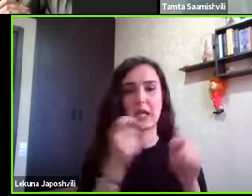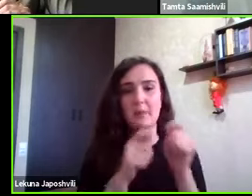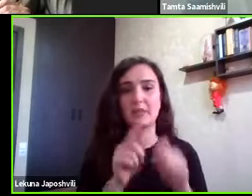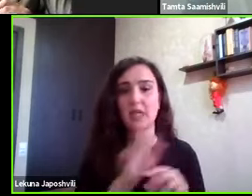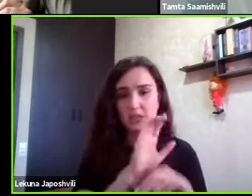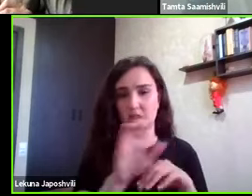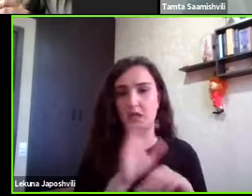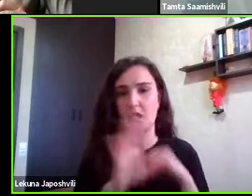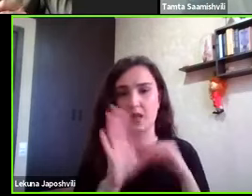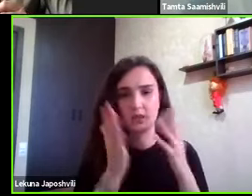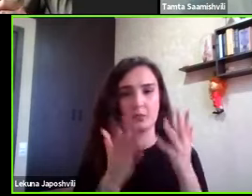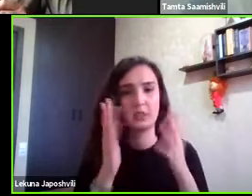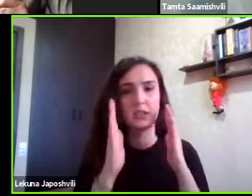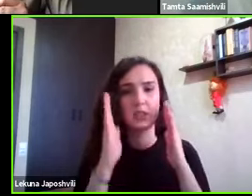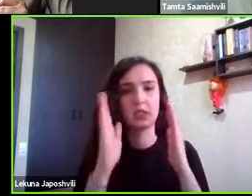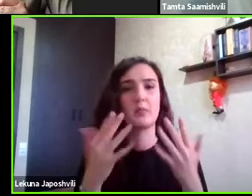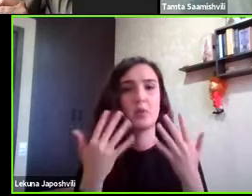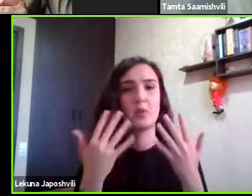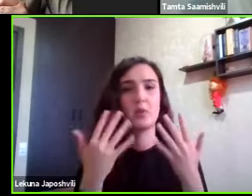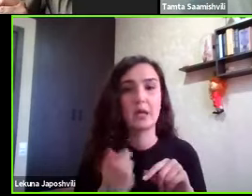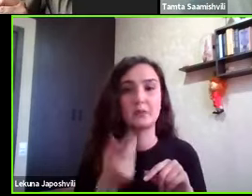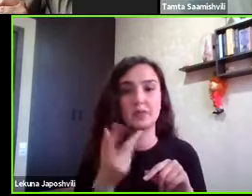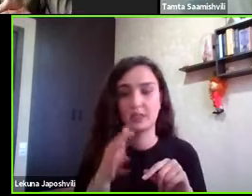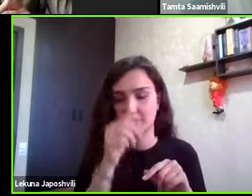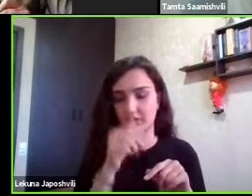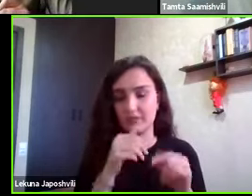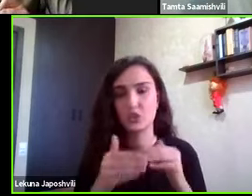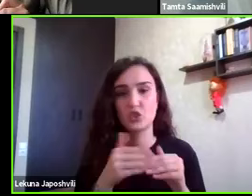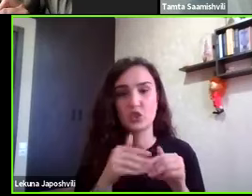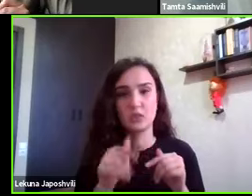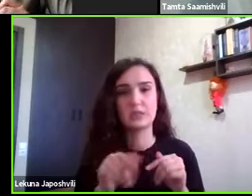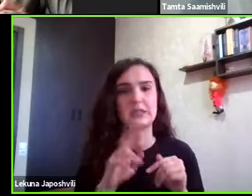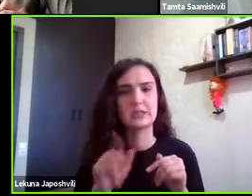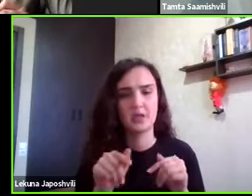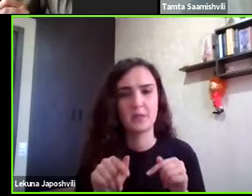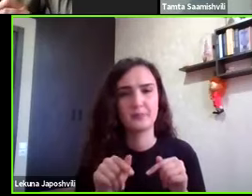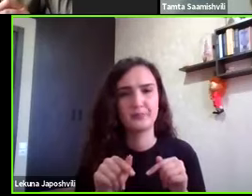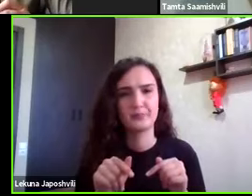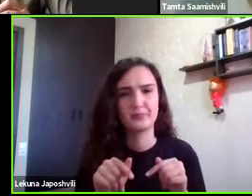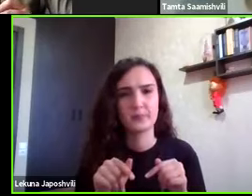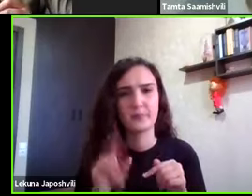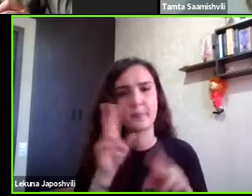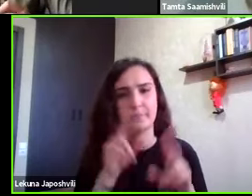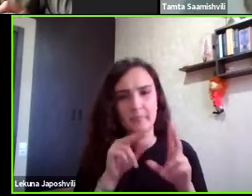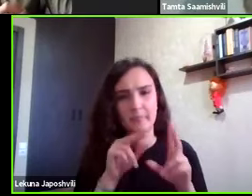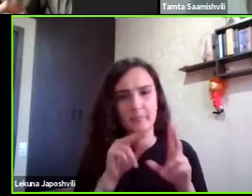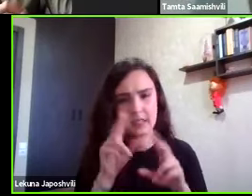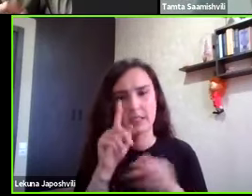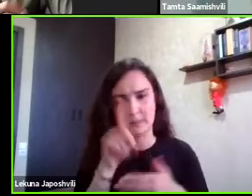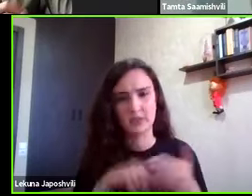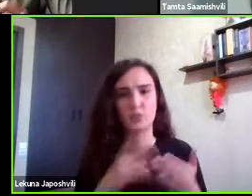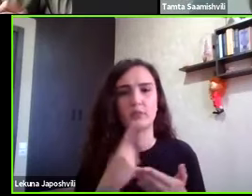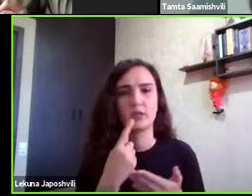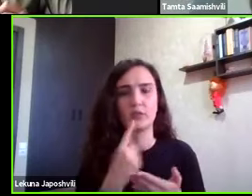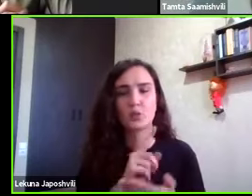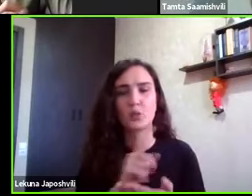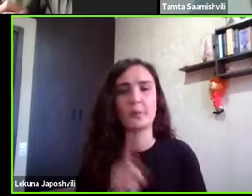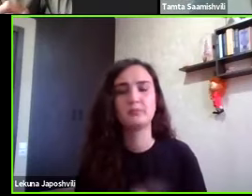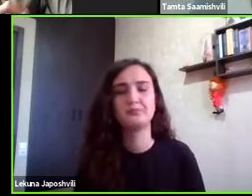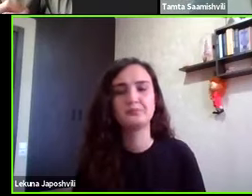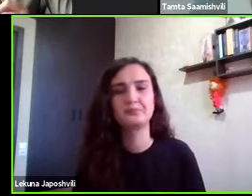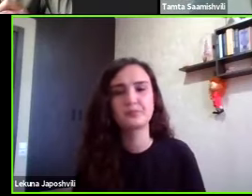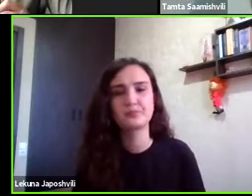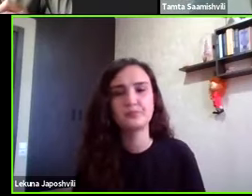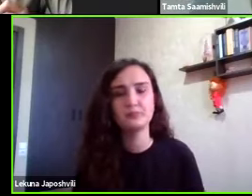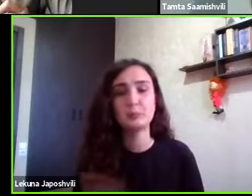ალბათ იქნება უკვე რამდენიმე თვეში და საიმედოდ უნდა ვთქვათ, რომ